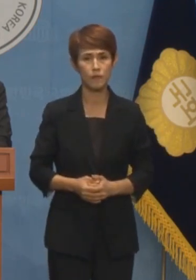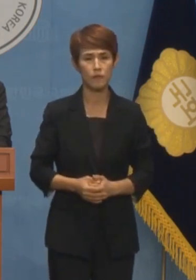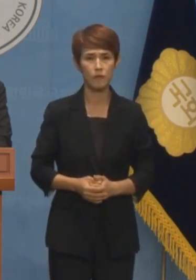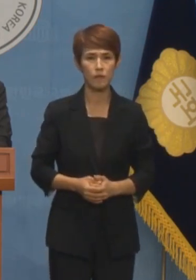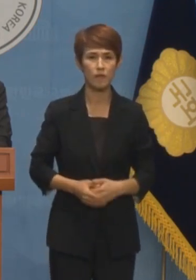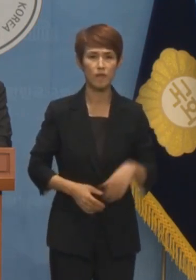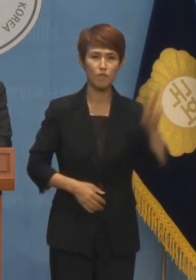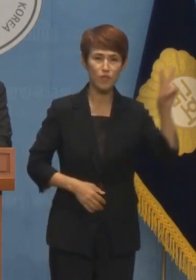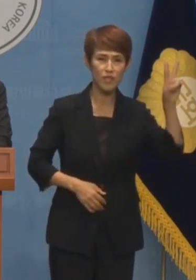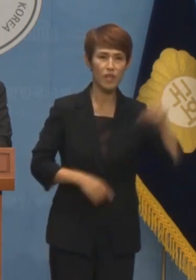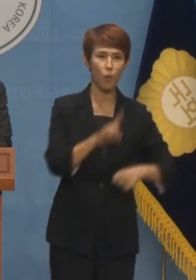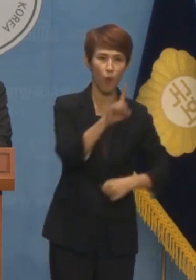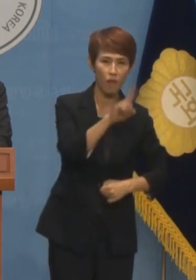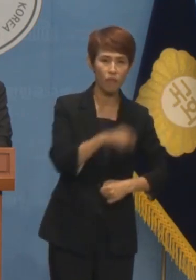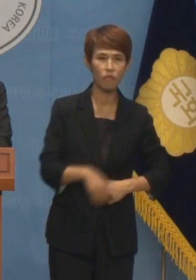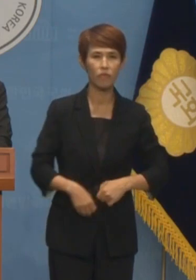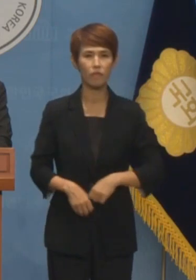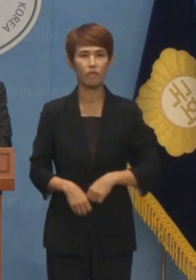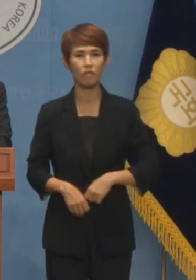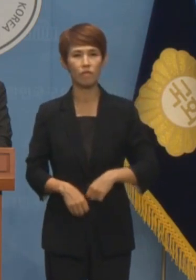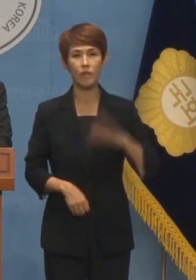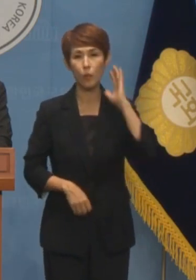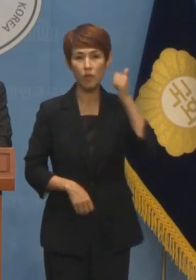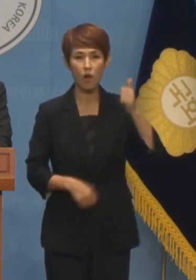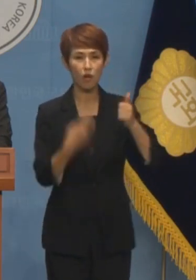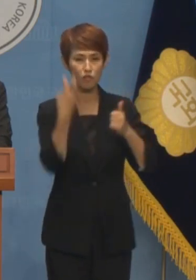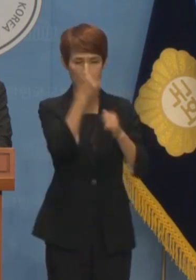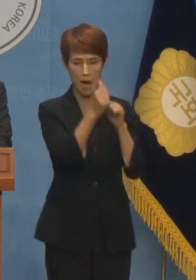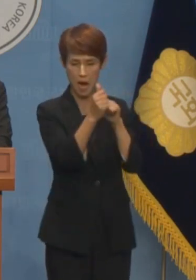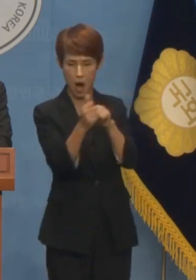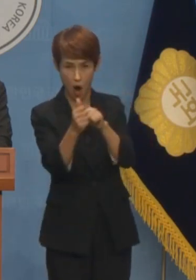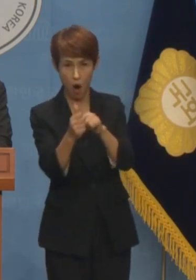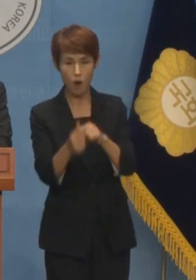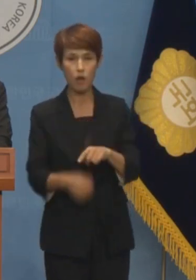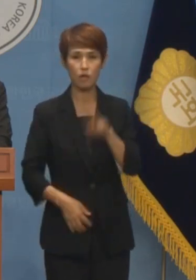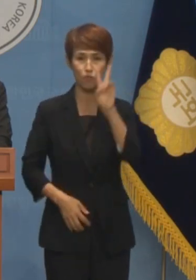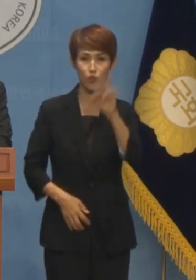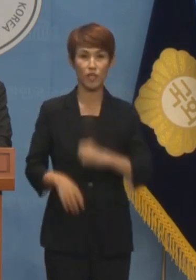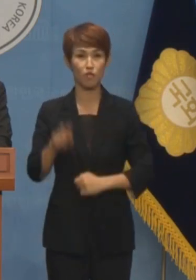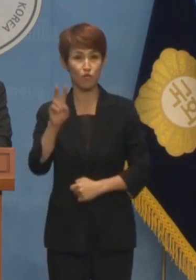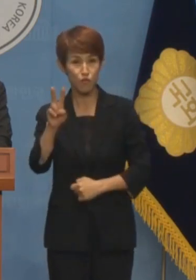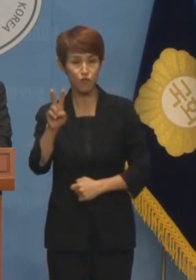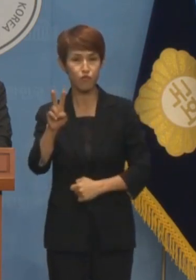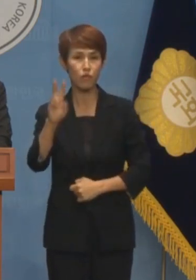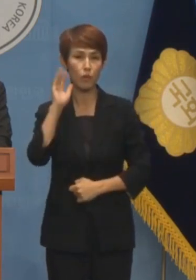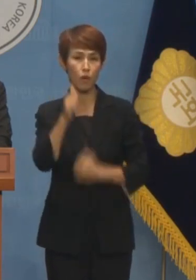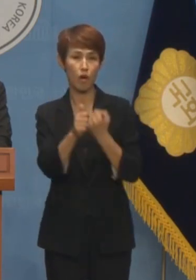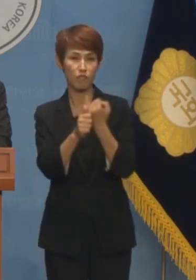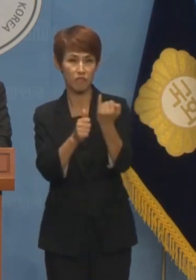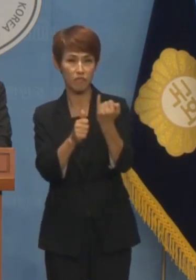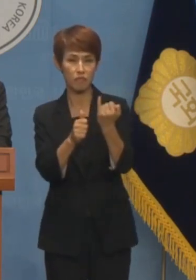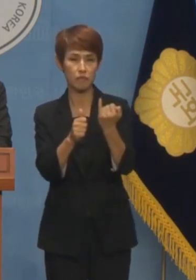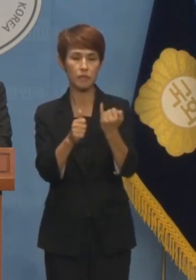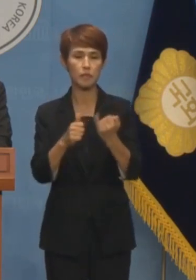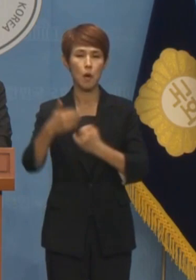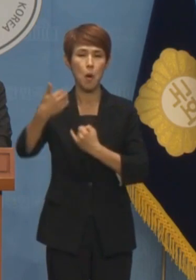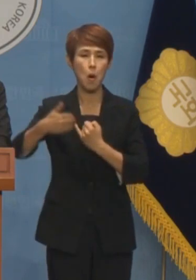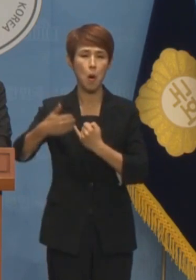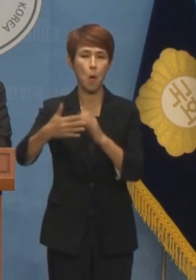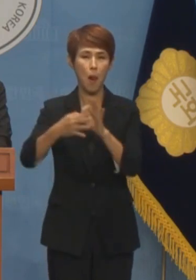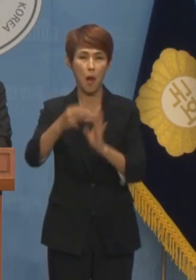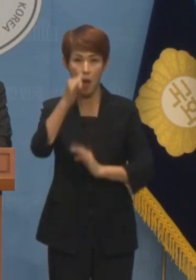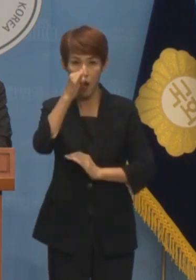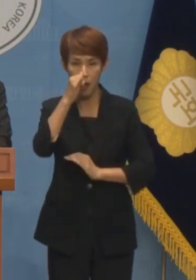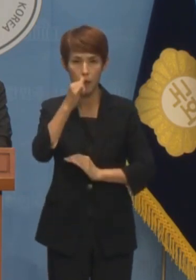V1 윤석열 대통령의 수사 외압이 V2 김건희 여사에 대한 청탁 의혹으로 번지며